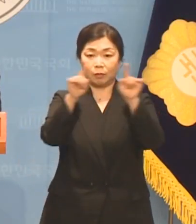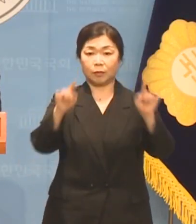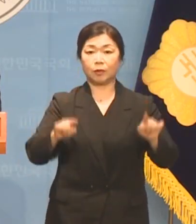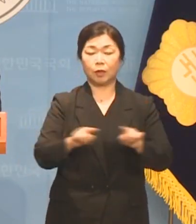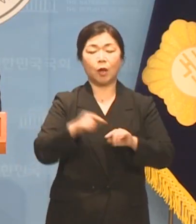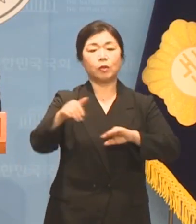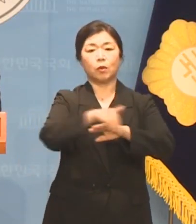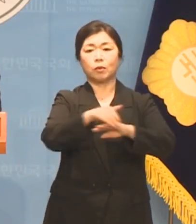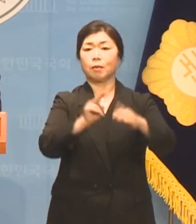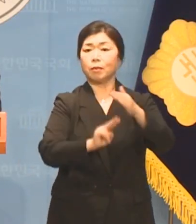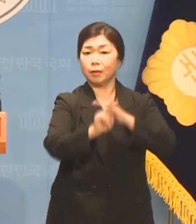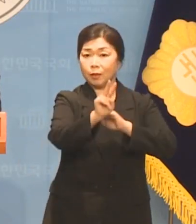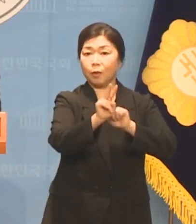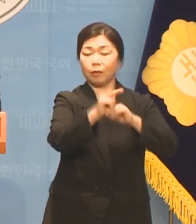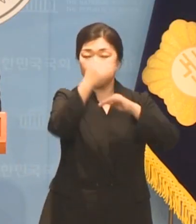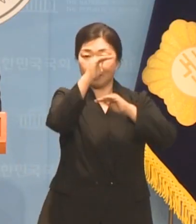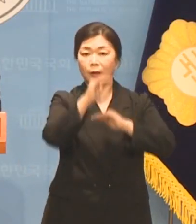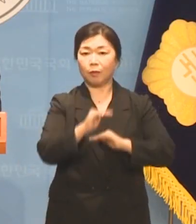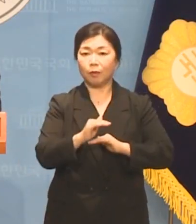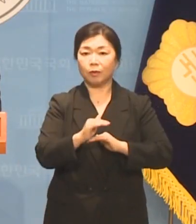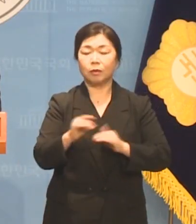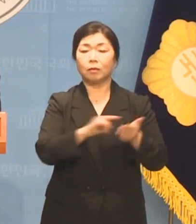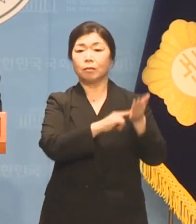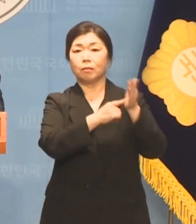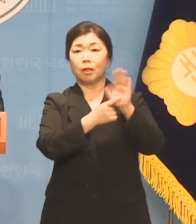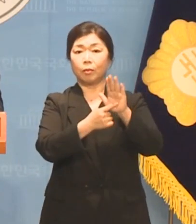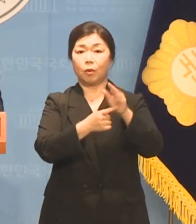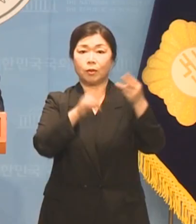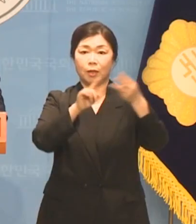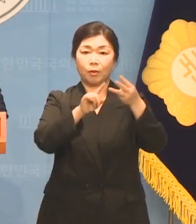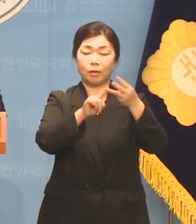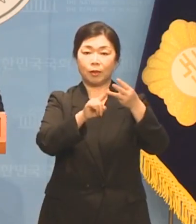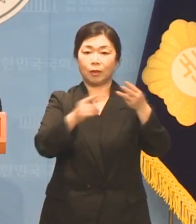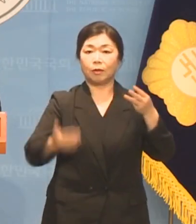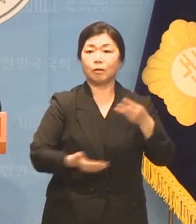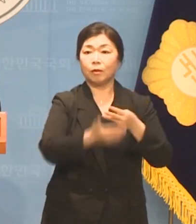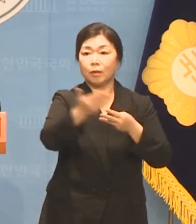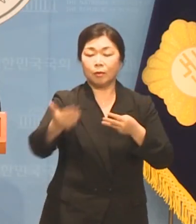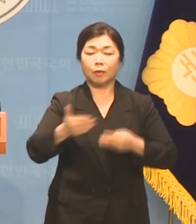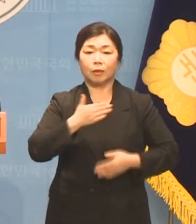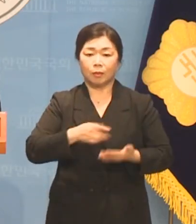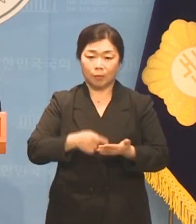준비된 정책 비전 발표 3탄을 국민 여러분께